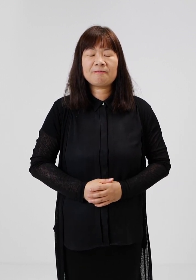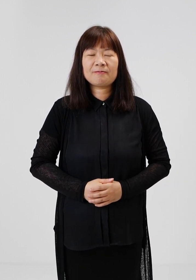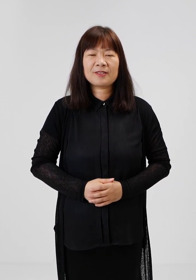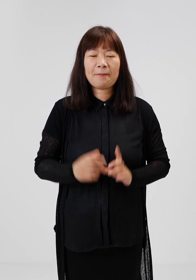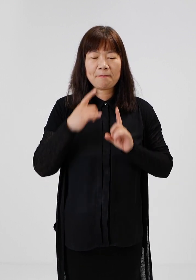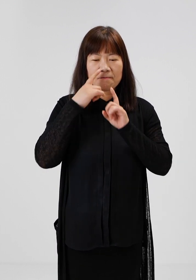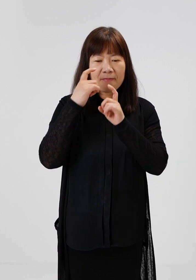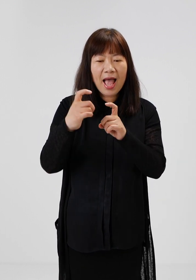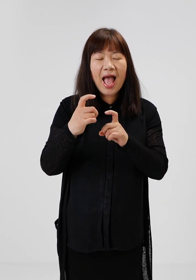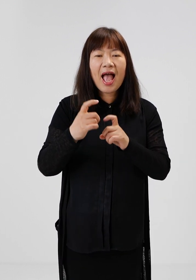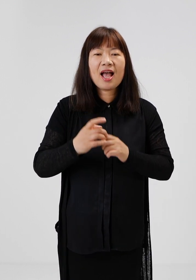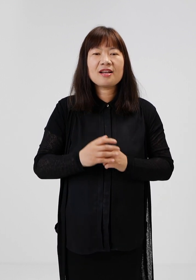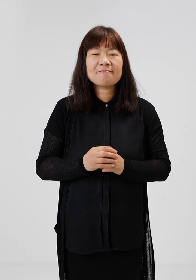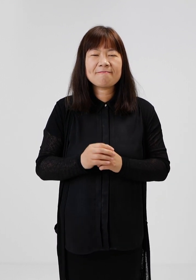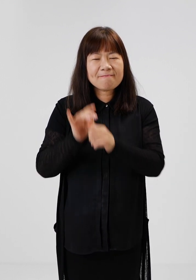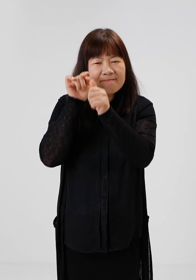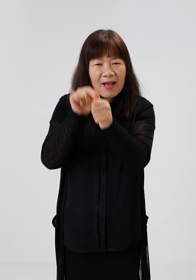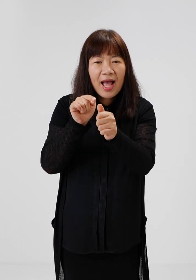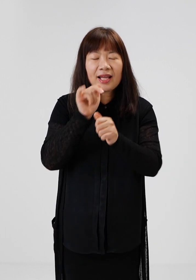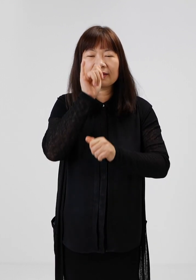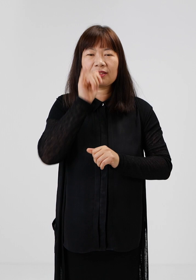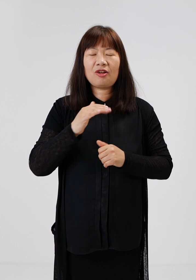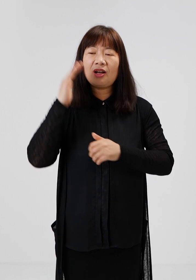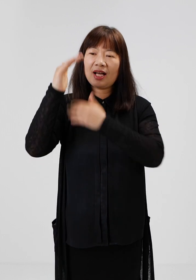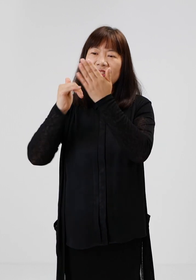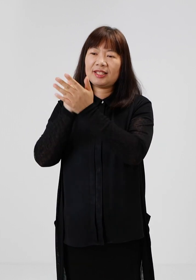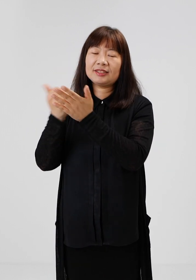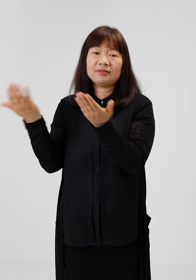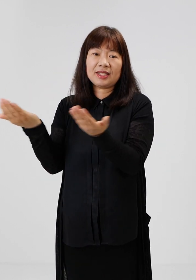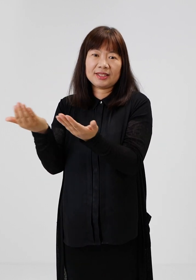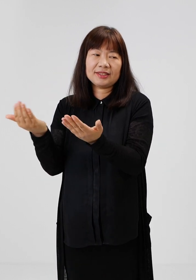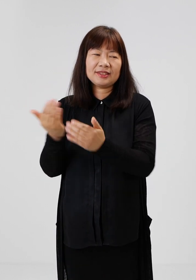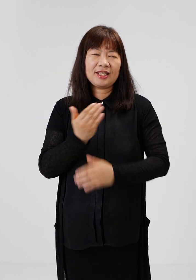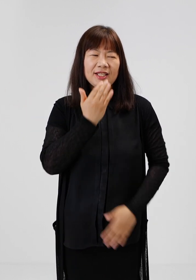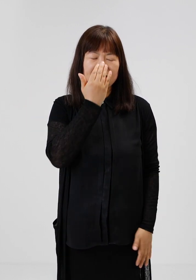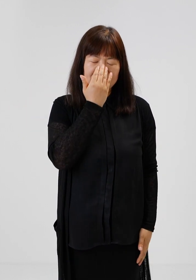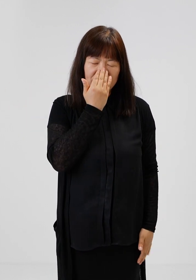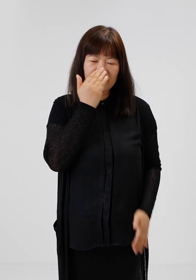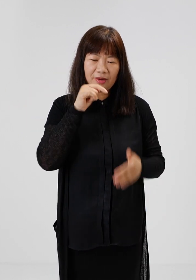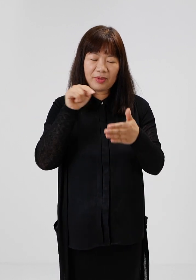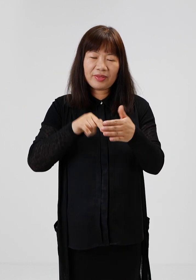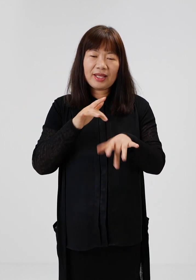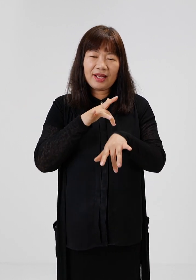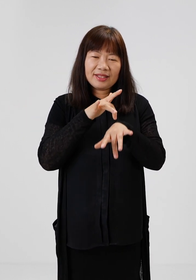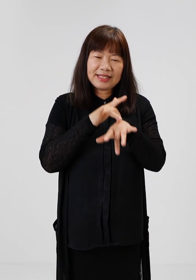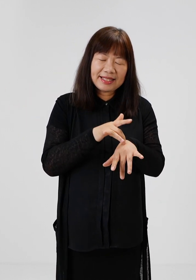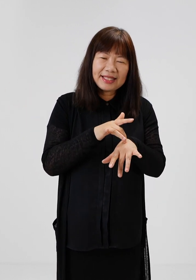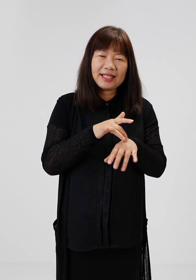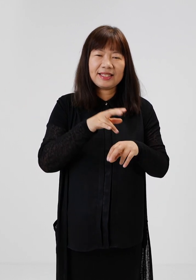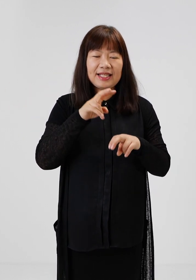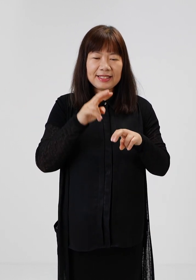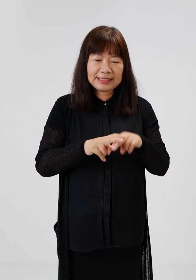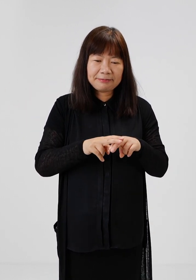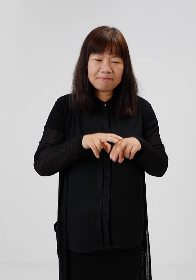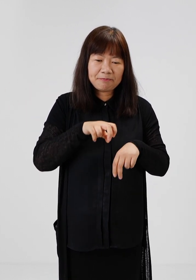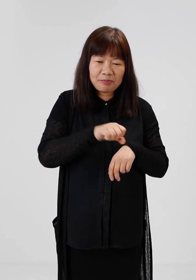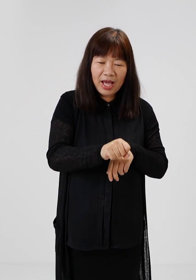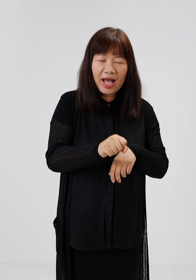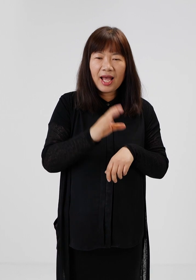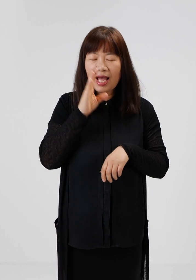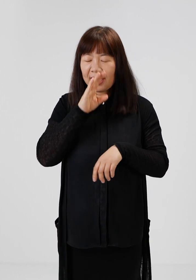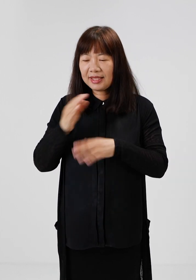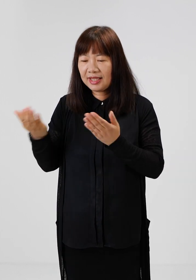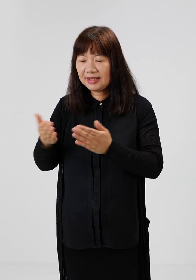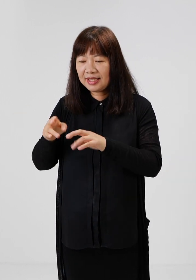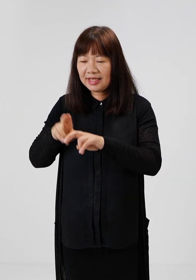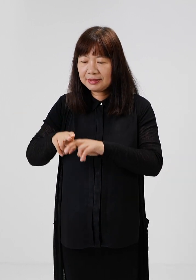여러분, 하나님의 일은 선함 속에 사탄이 둥지를 틀지 악한 일에